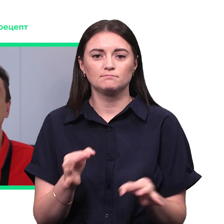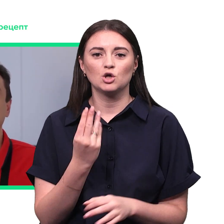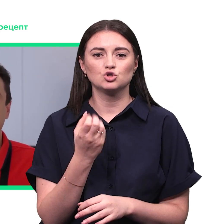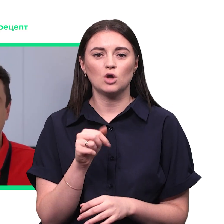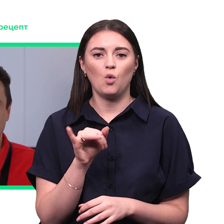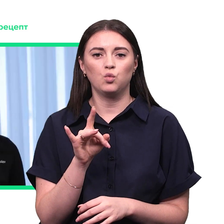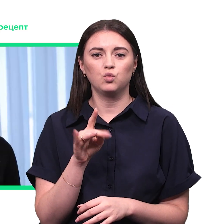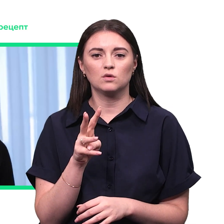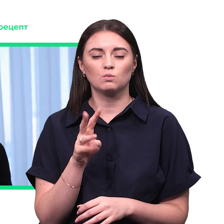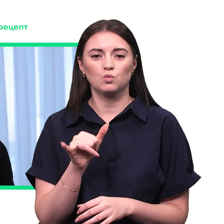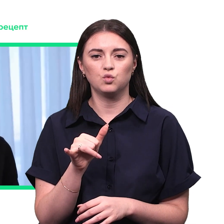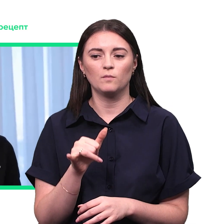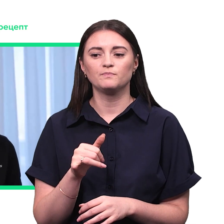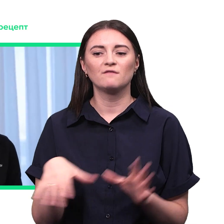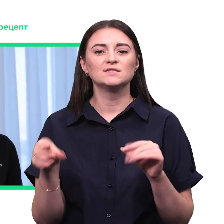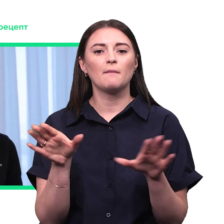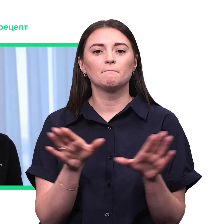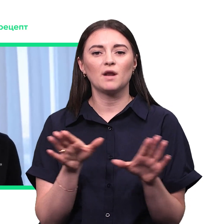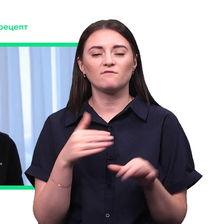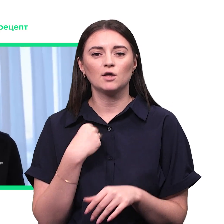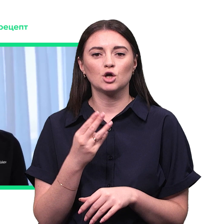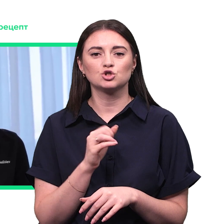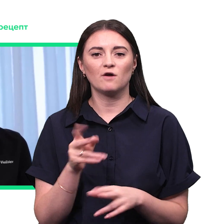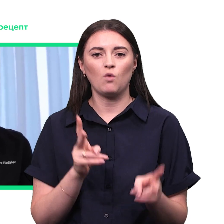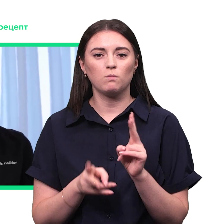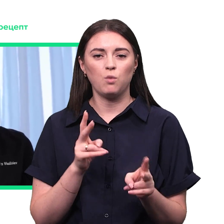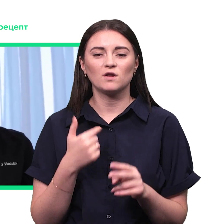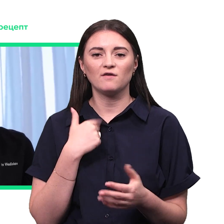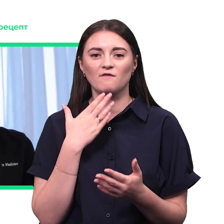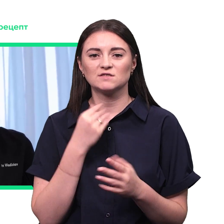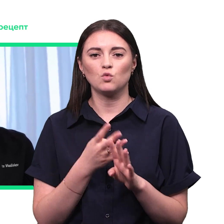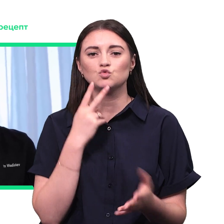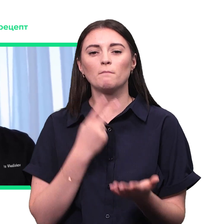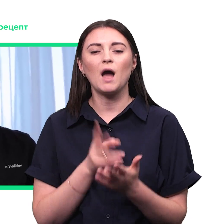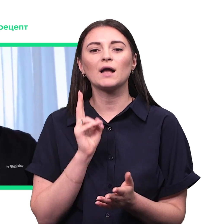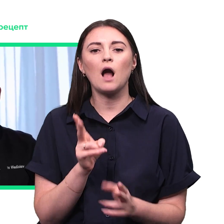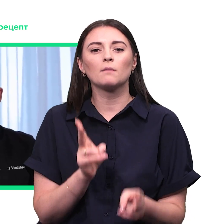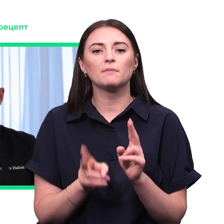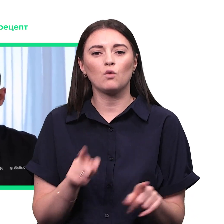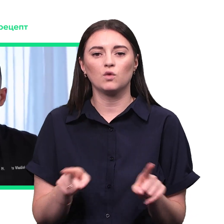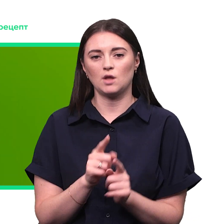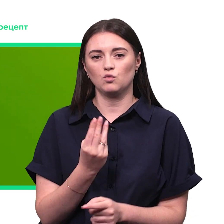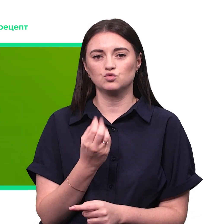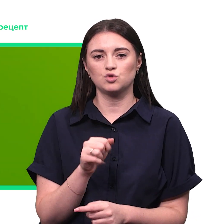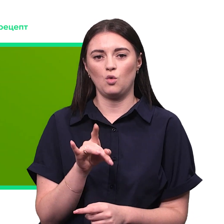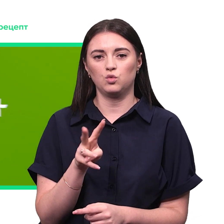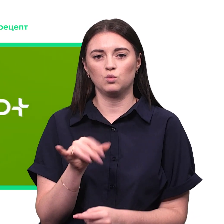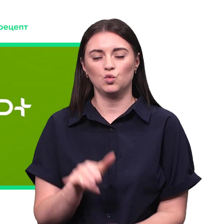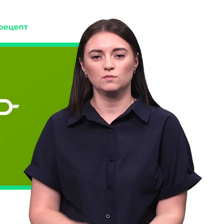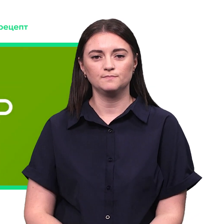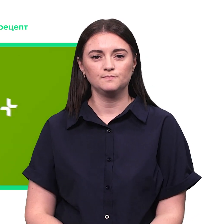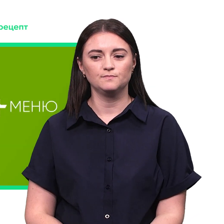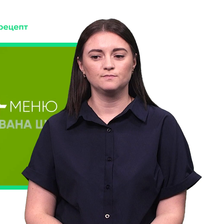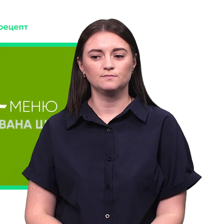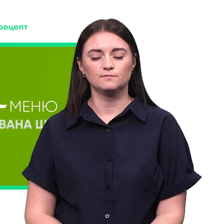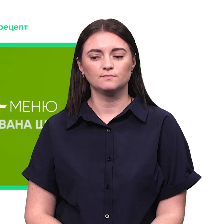более сбалансированной. Всем привет, я шеф-повар Влад, и я в свою очередь покажу, как приготовить такую шаурму.